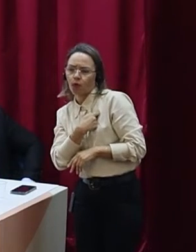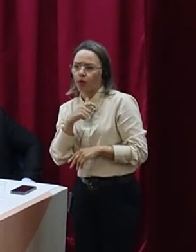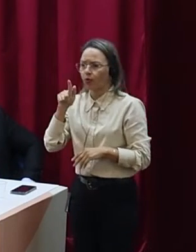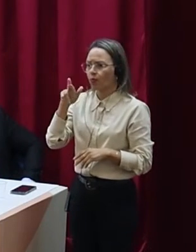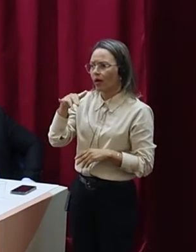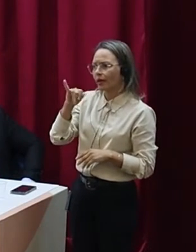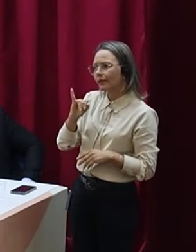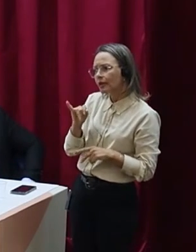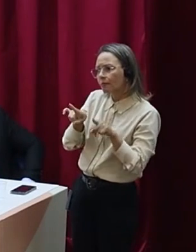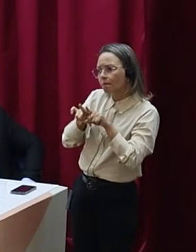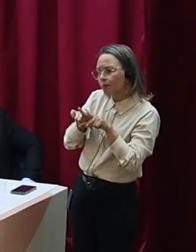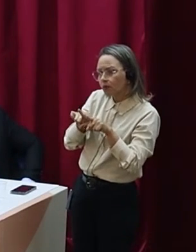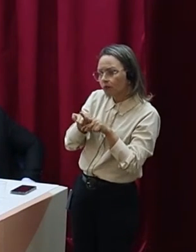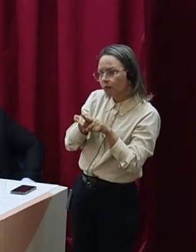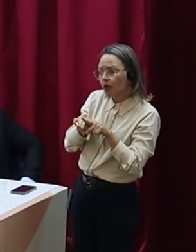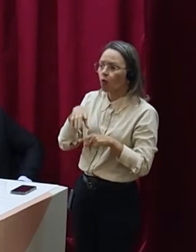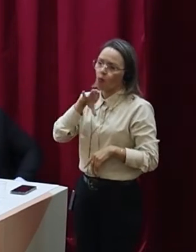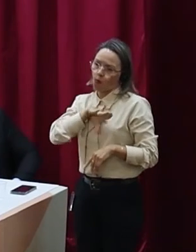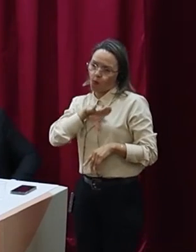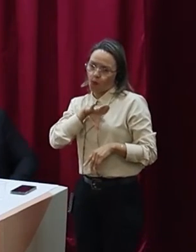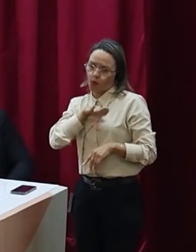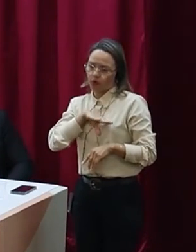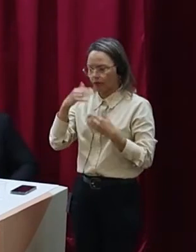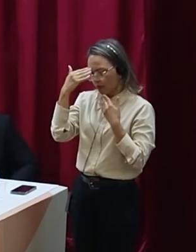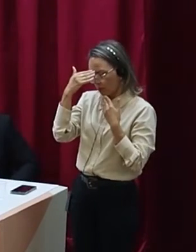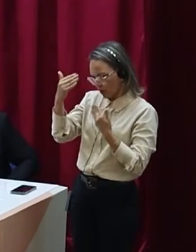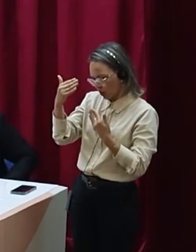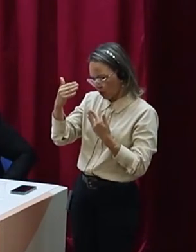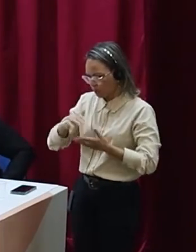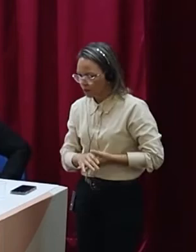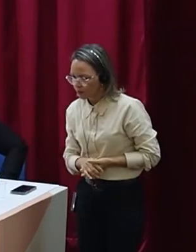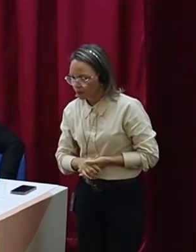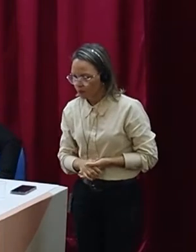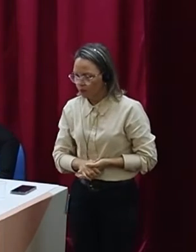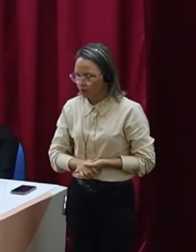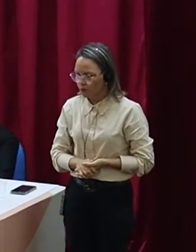también respecto al portugués. Gracias.